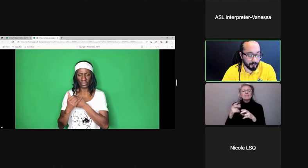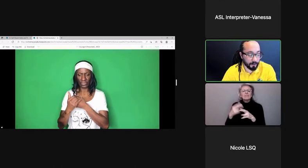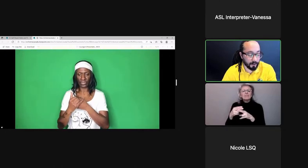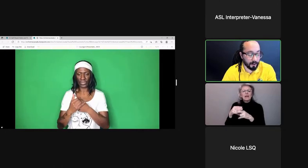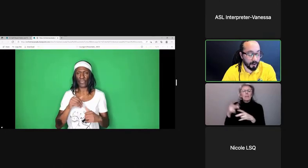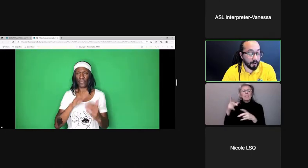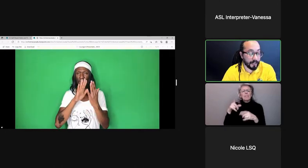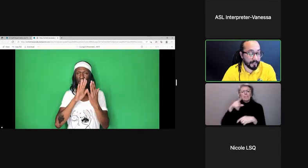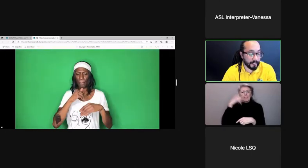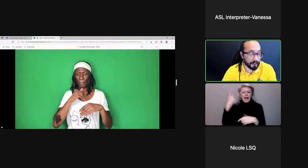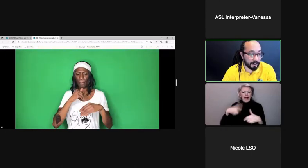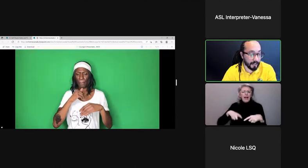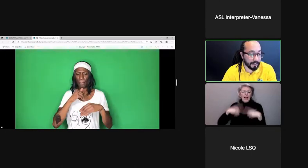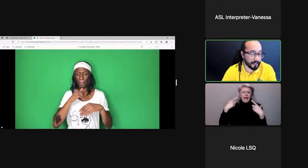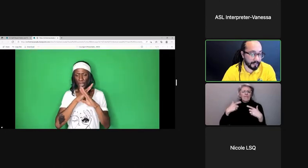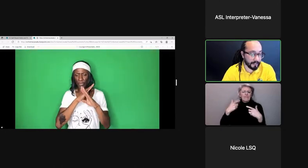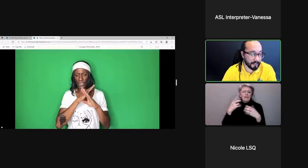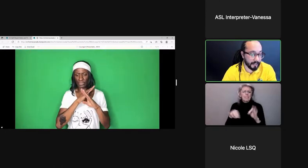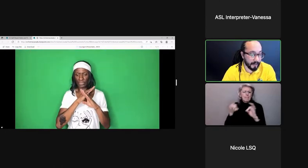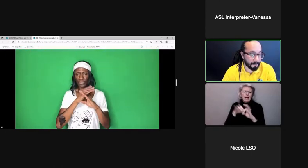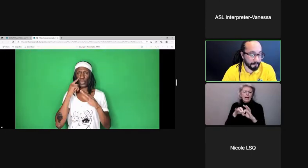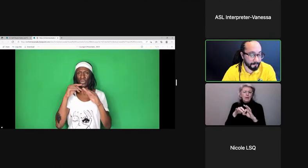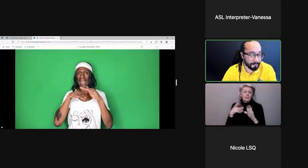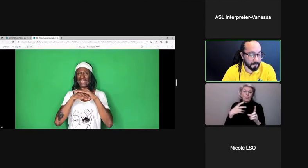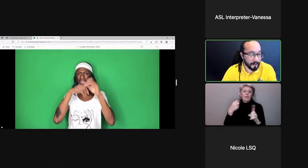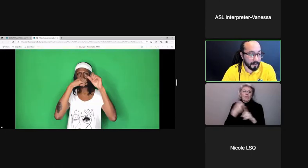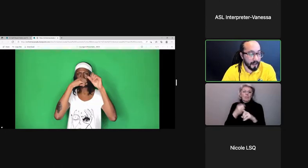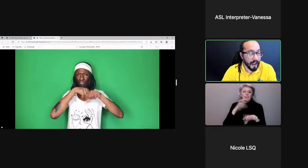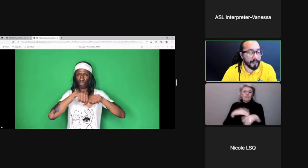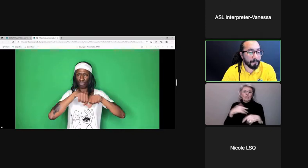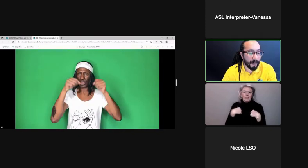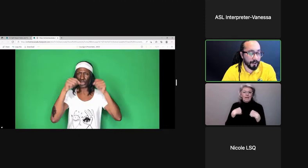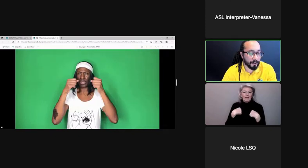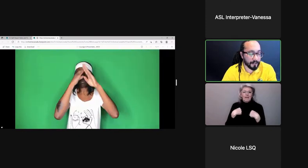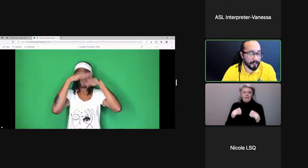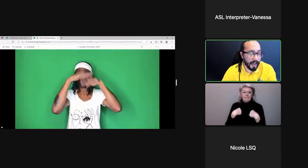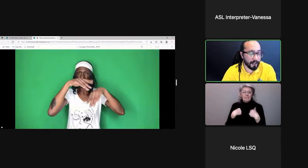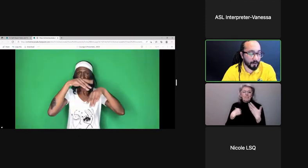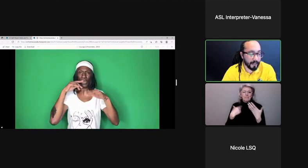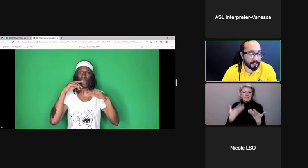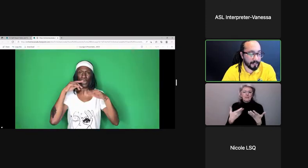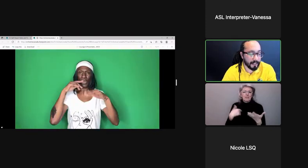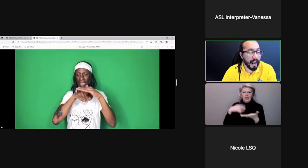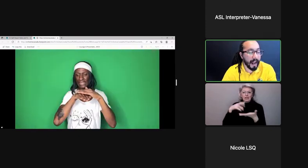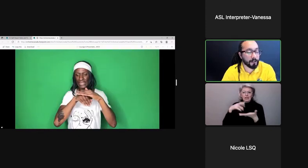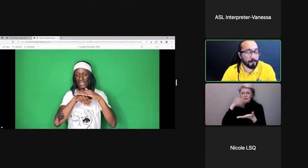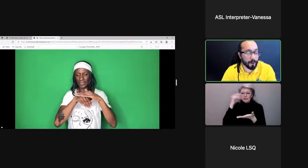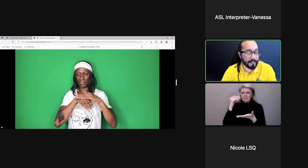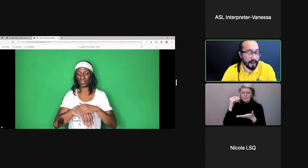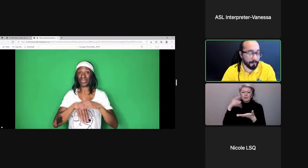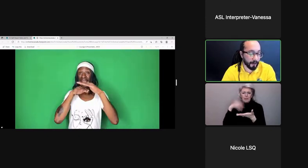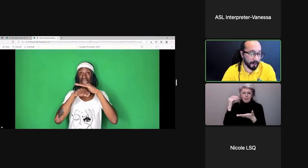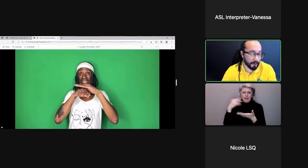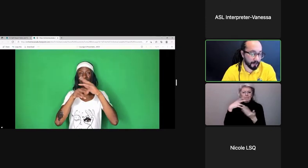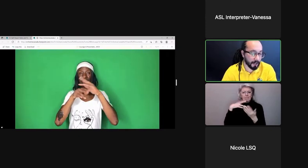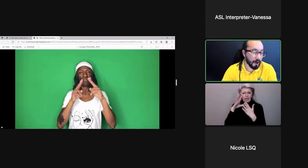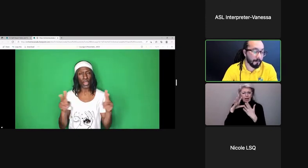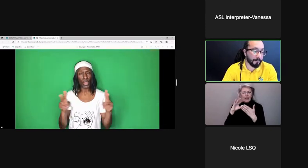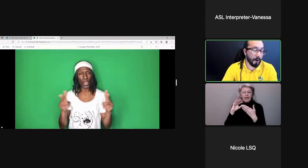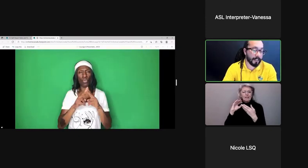Matter ont eu un impact important sur moi, alors que j'apprends à faire face à la